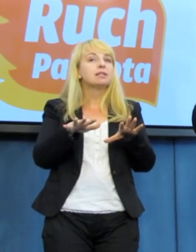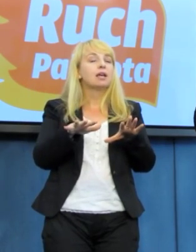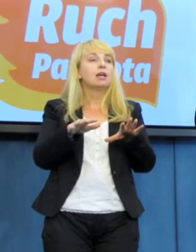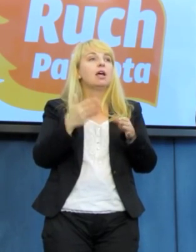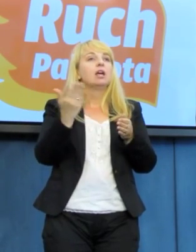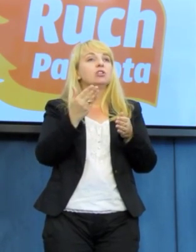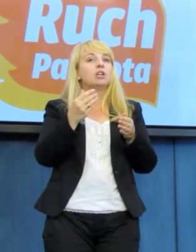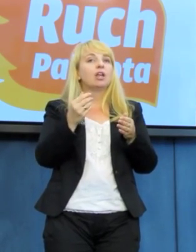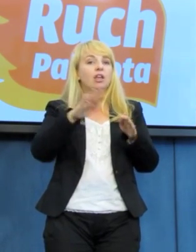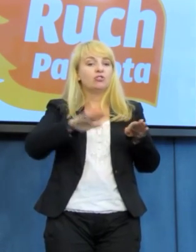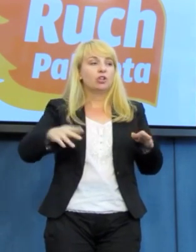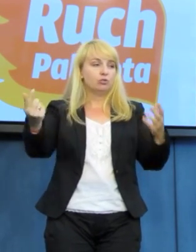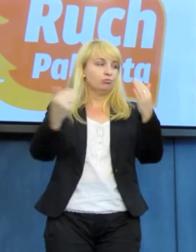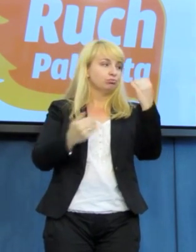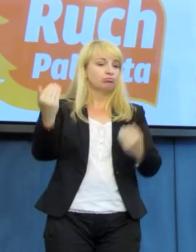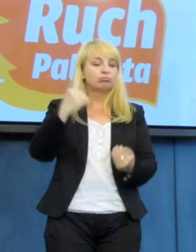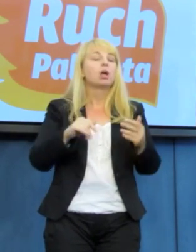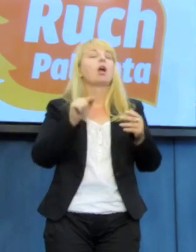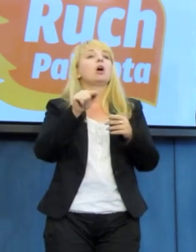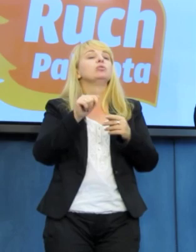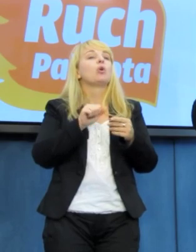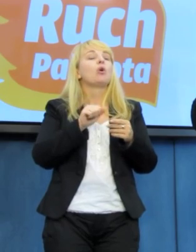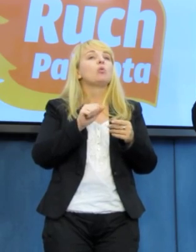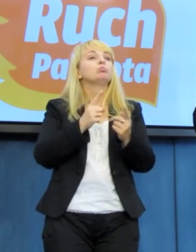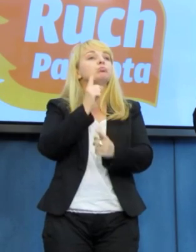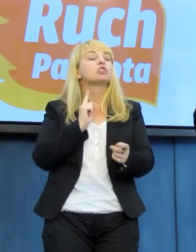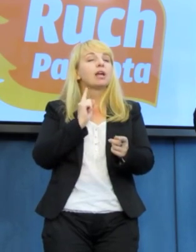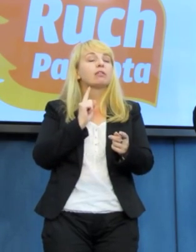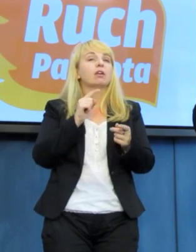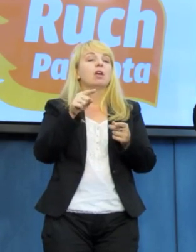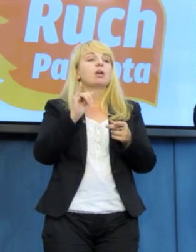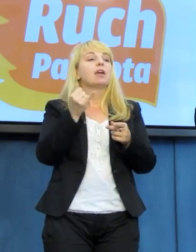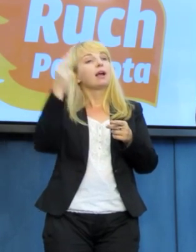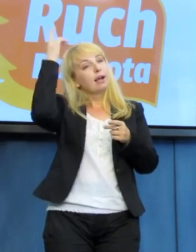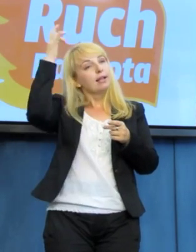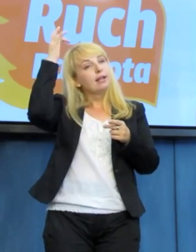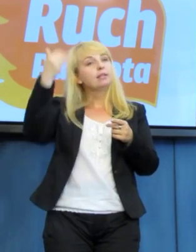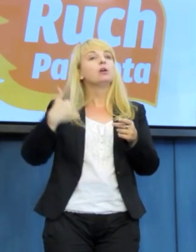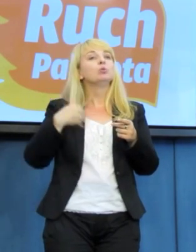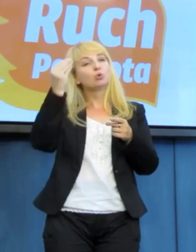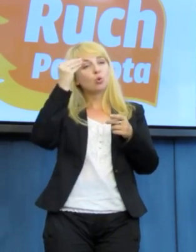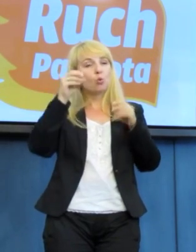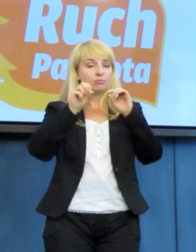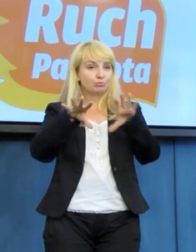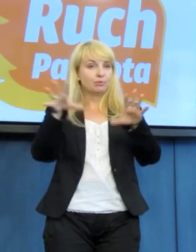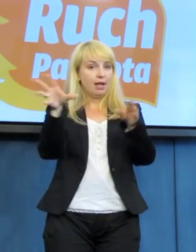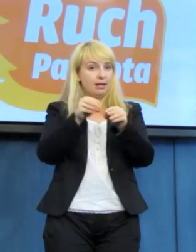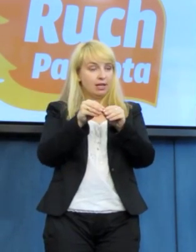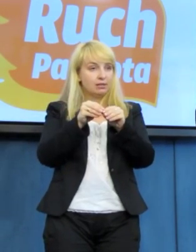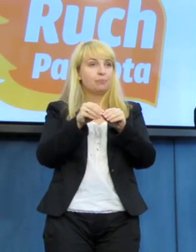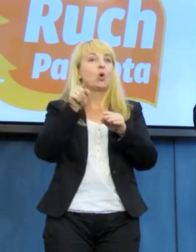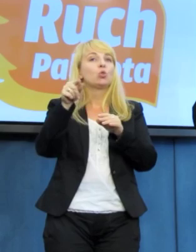religia weszła do szkół, zostaje wliczone w czas pracy